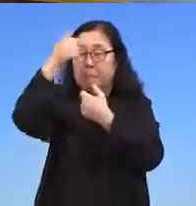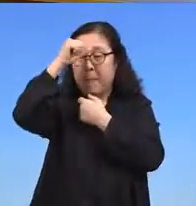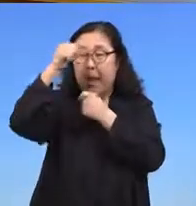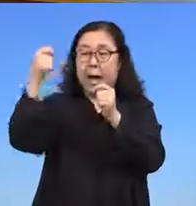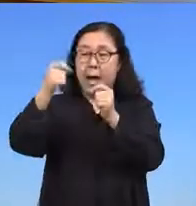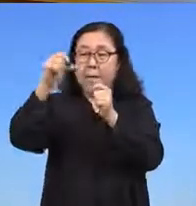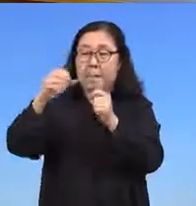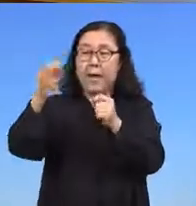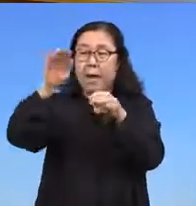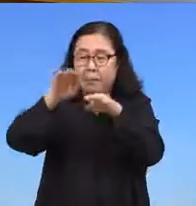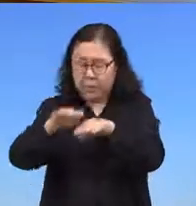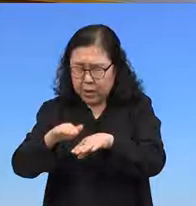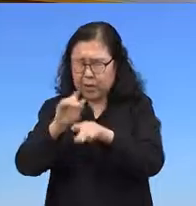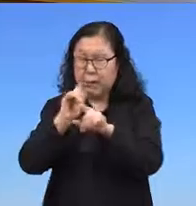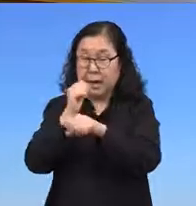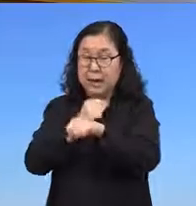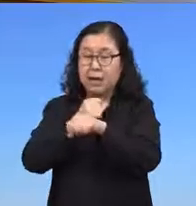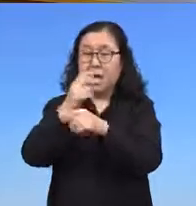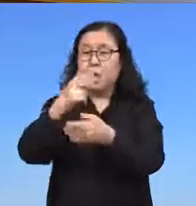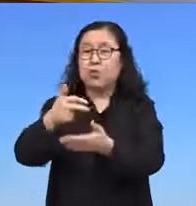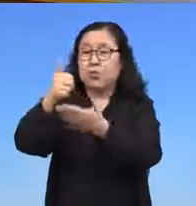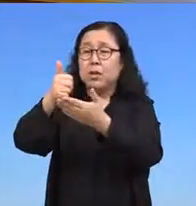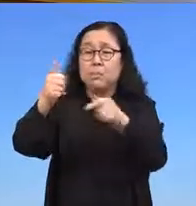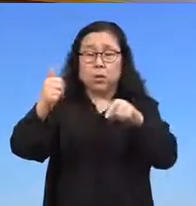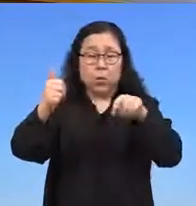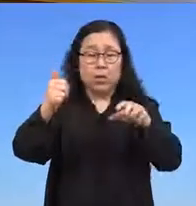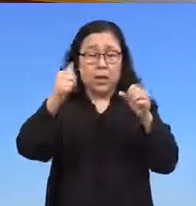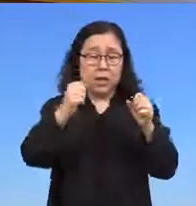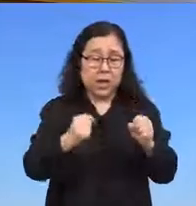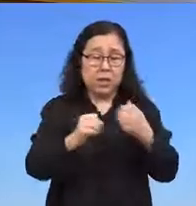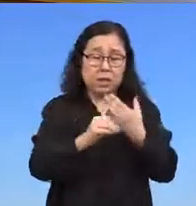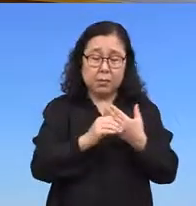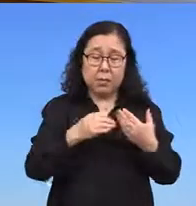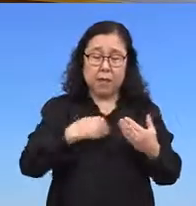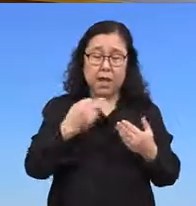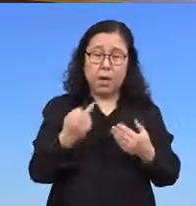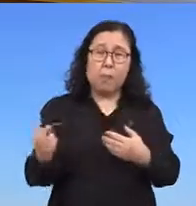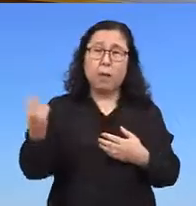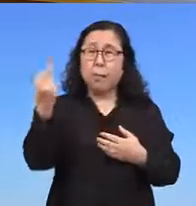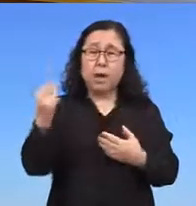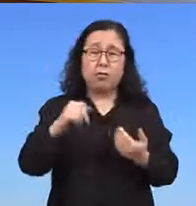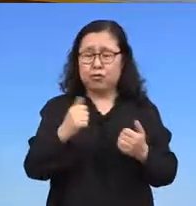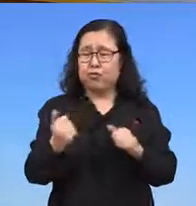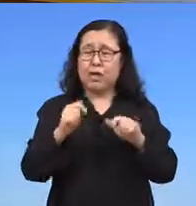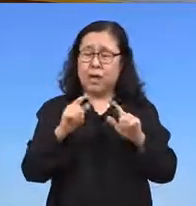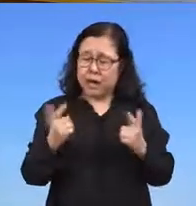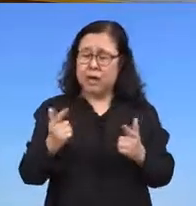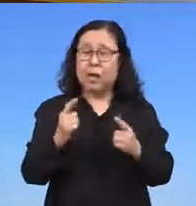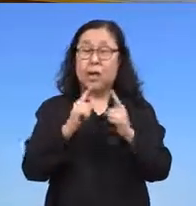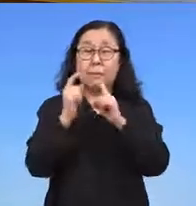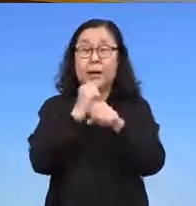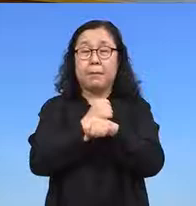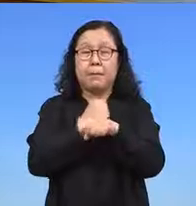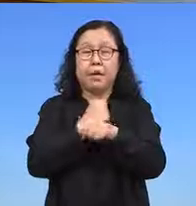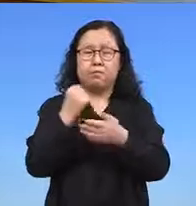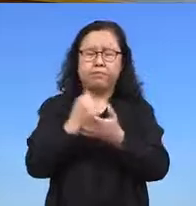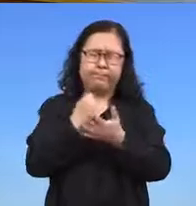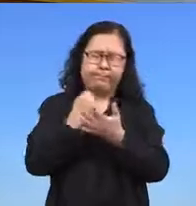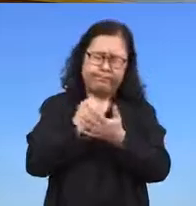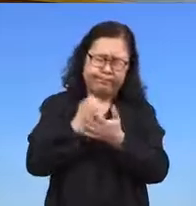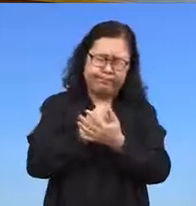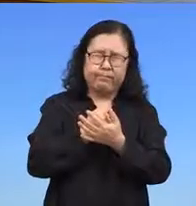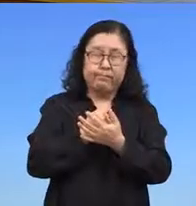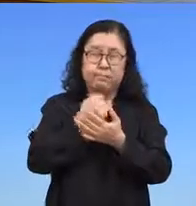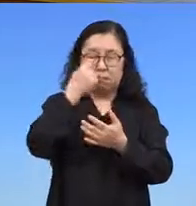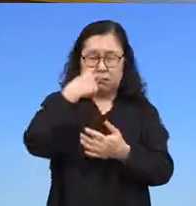엎드려 이르되 주께서 여기 계셨더라면 내 오라버니가 죽지 아니하였겠나이다 하더라. 이런